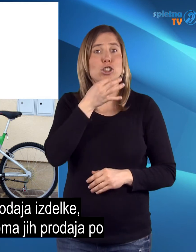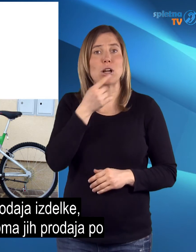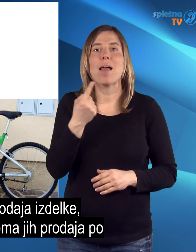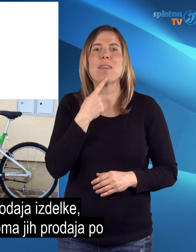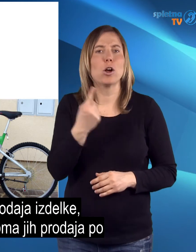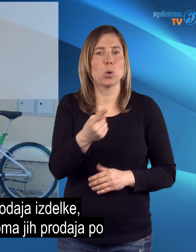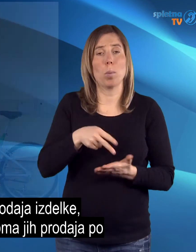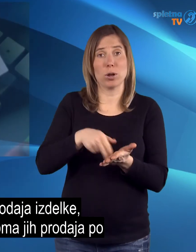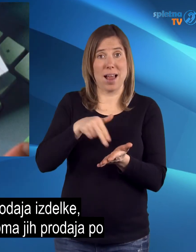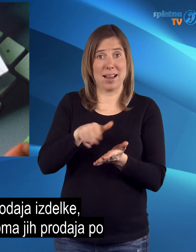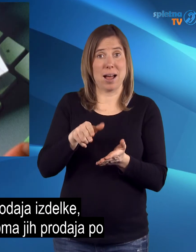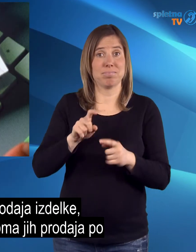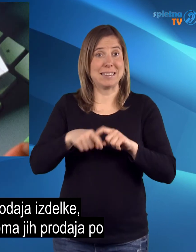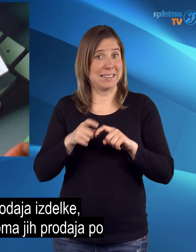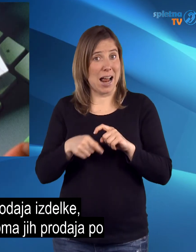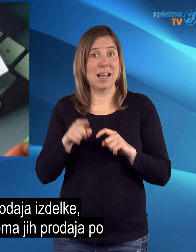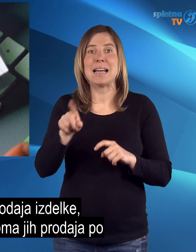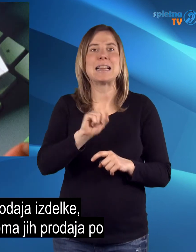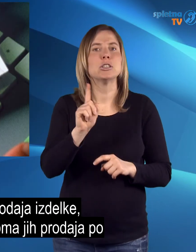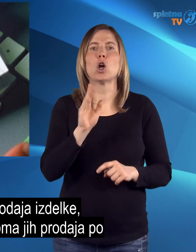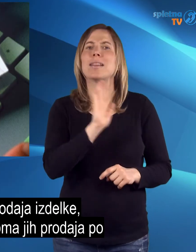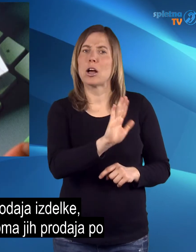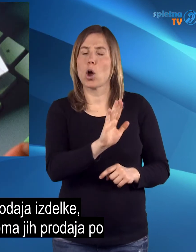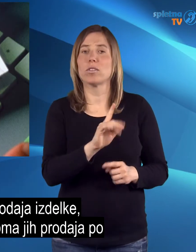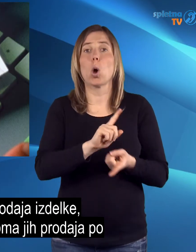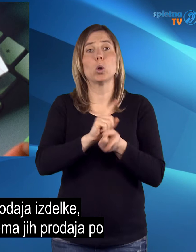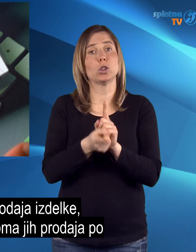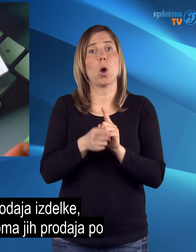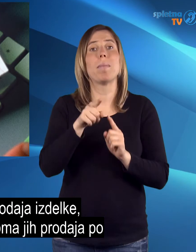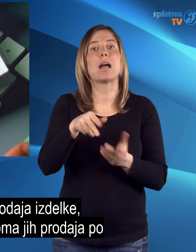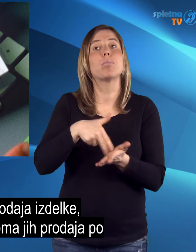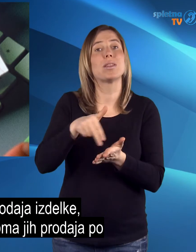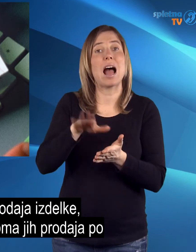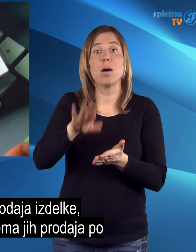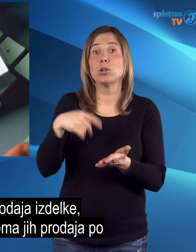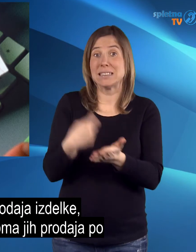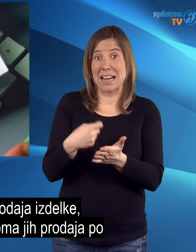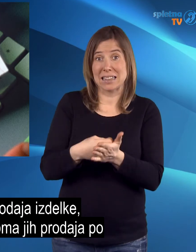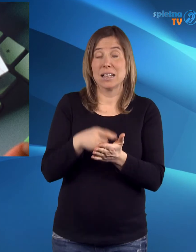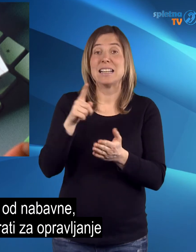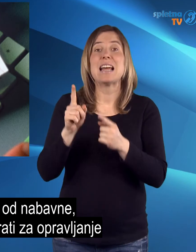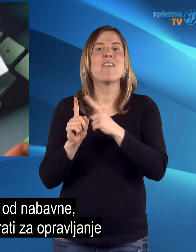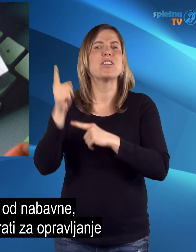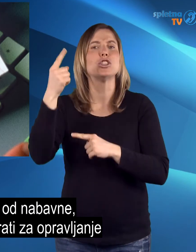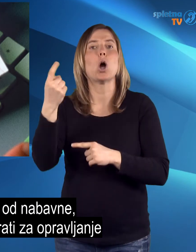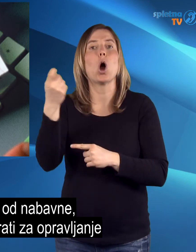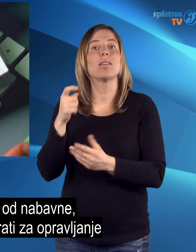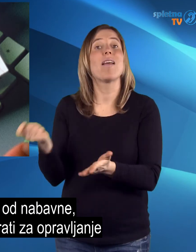Če pa nekdo prodaja izdelke, ki niso njegovi oziroma jih prodaja po ceni, ki je višja od nabavne, pa se